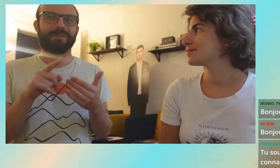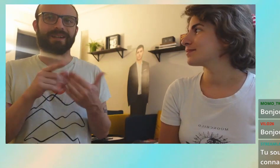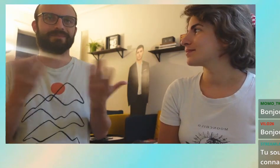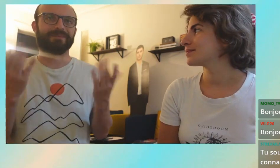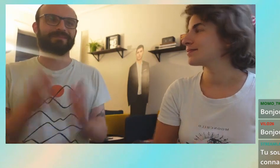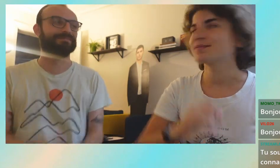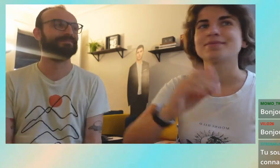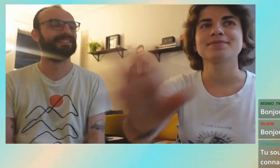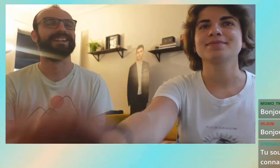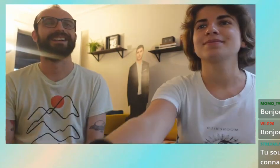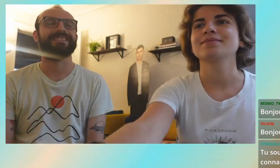pas.